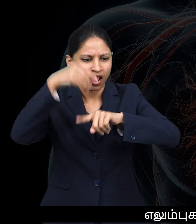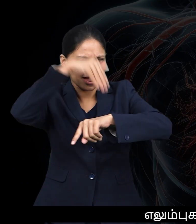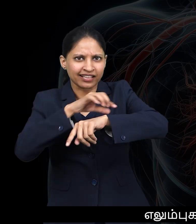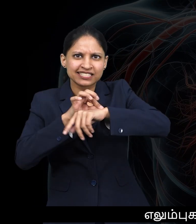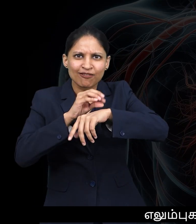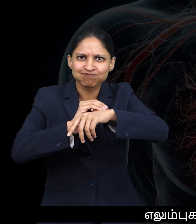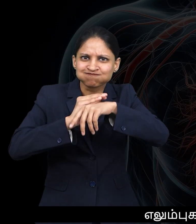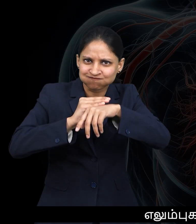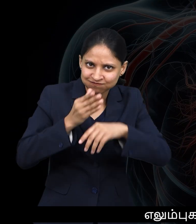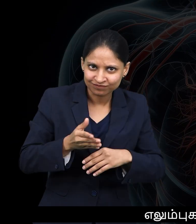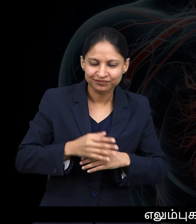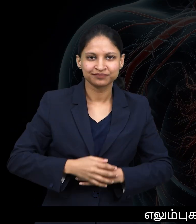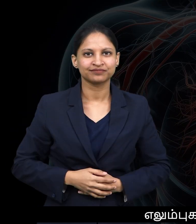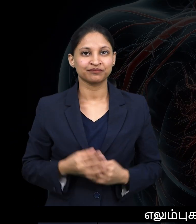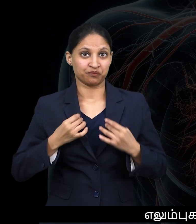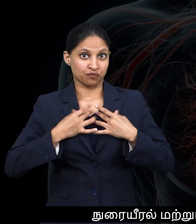தசைகள்,